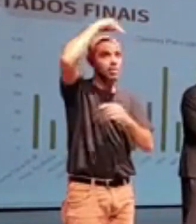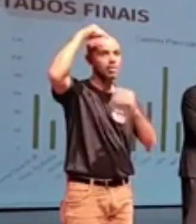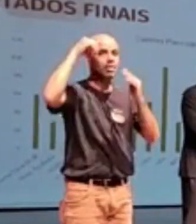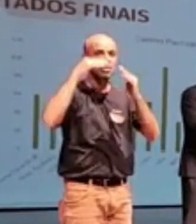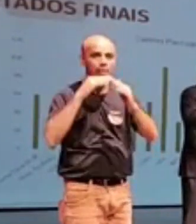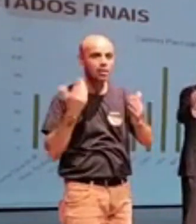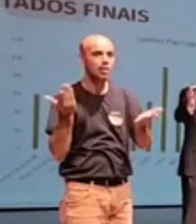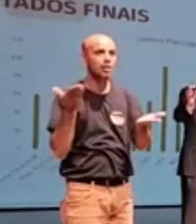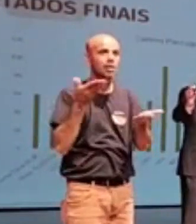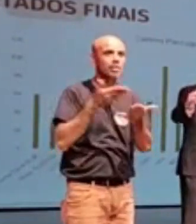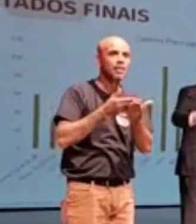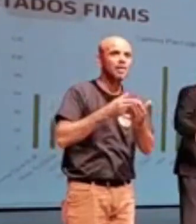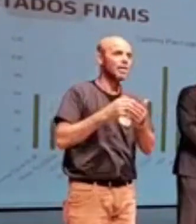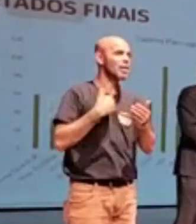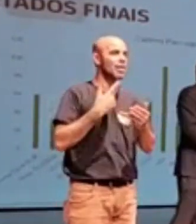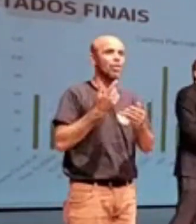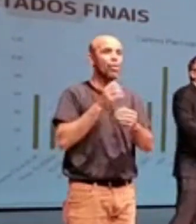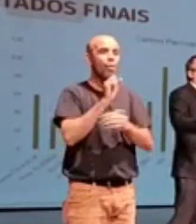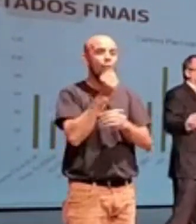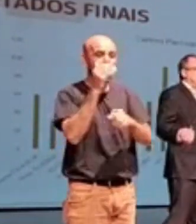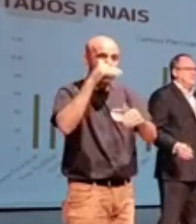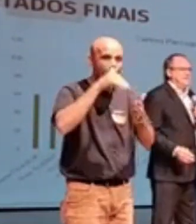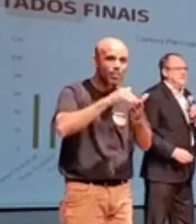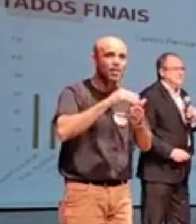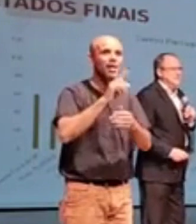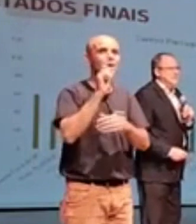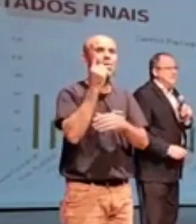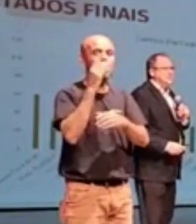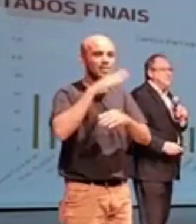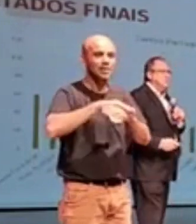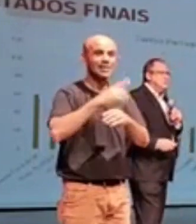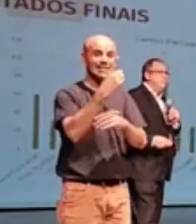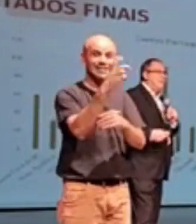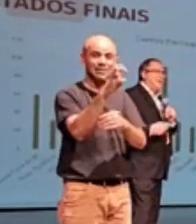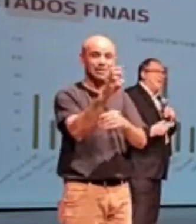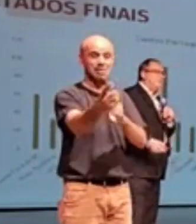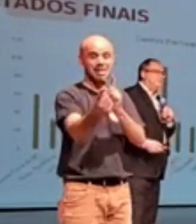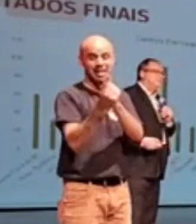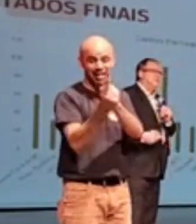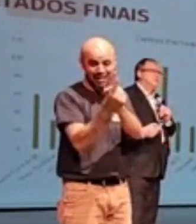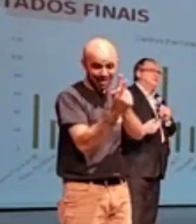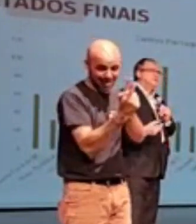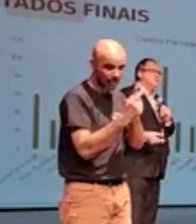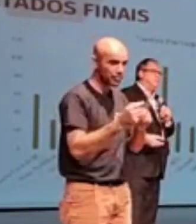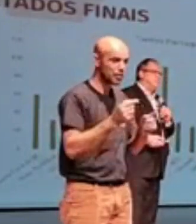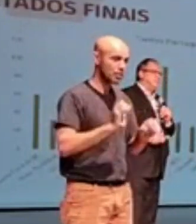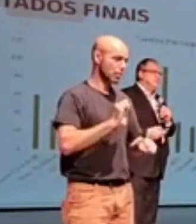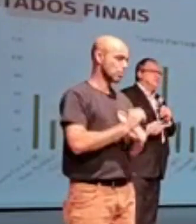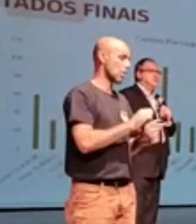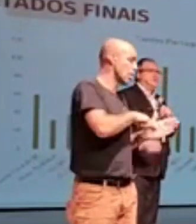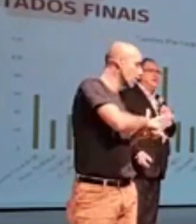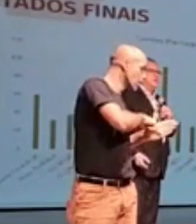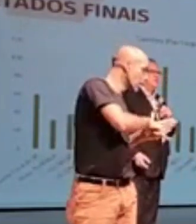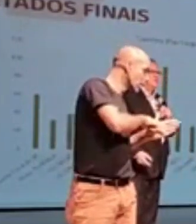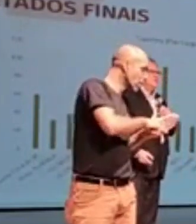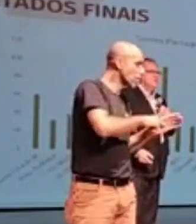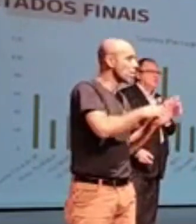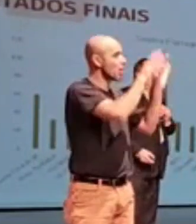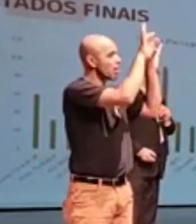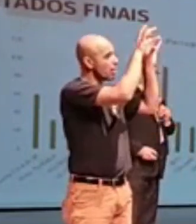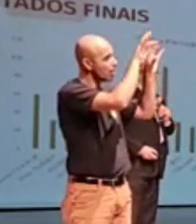8 da manhã a 1 da tarde, 150 pacientes. Você fala assim, puxa, vou parar para fazer pesquisa, para fazer